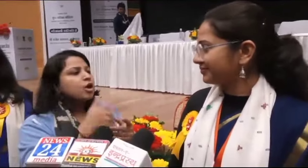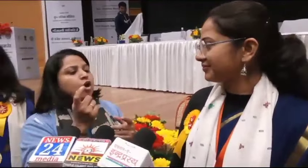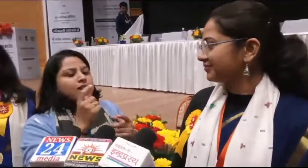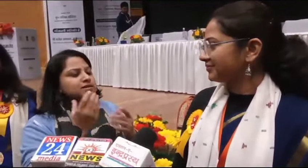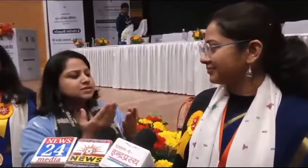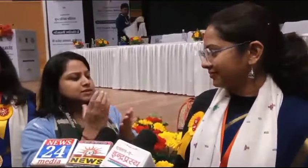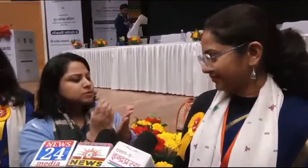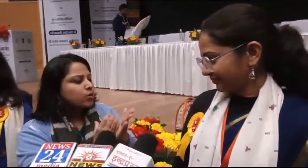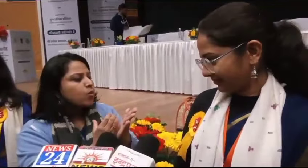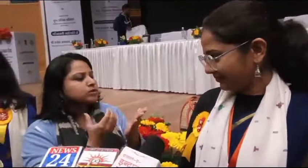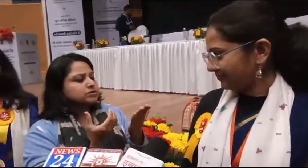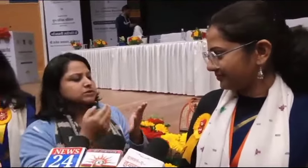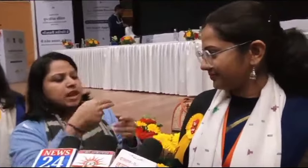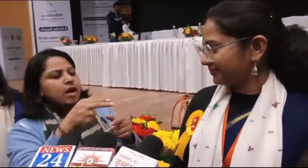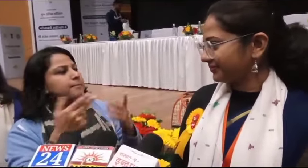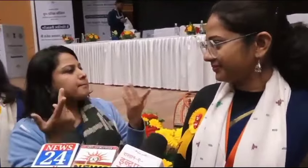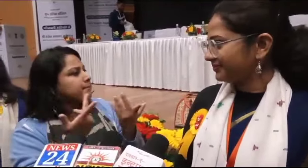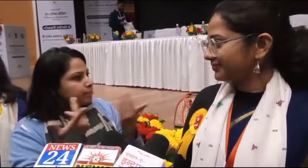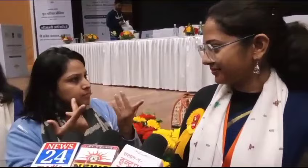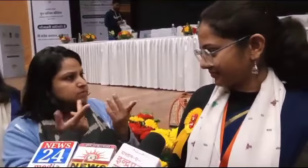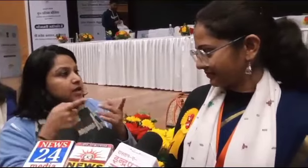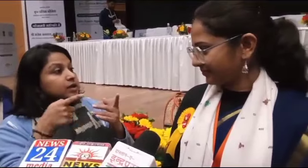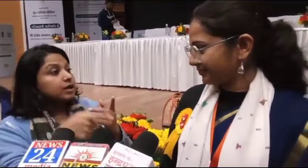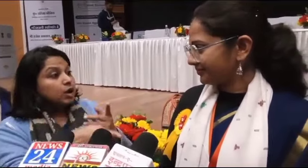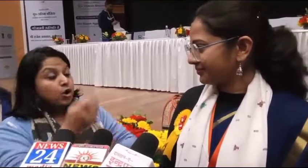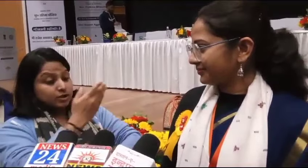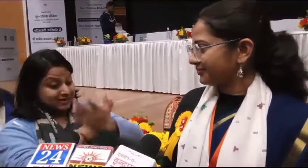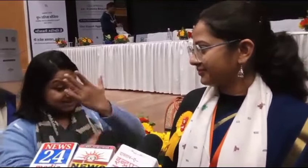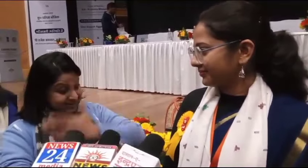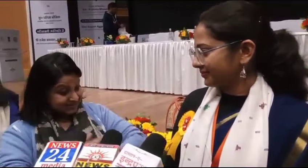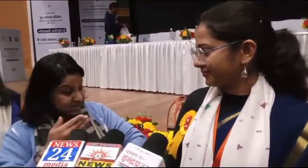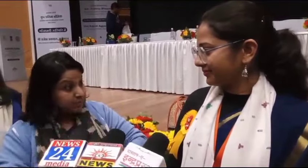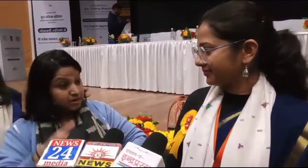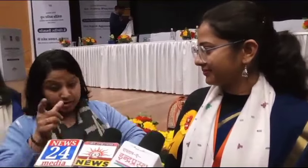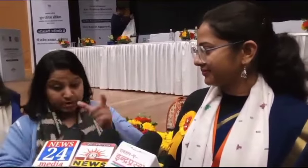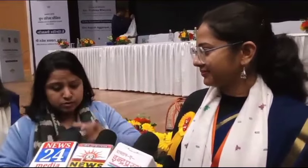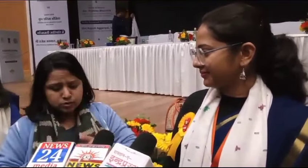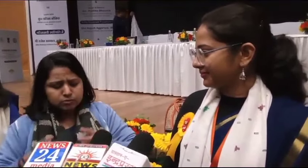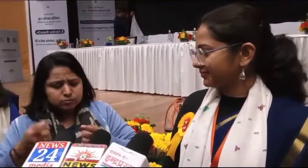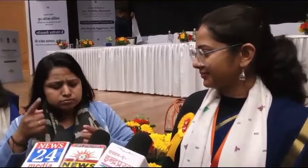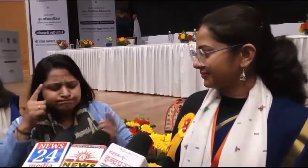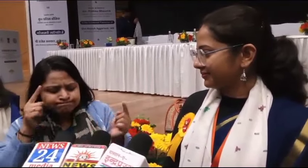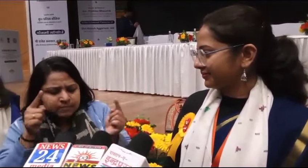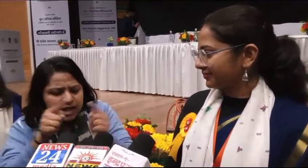किया और उनका पर्पस क्या है दिव्यांग जनों के उत्थान के लिए।